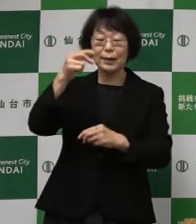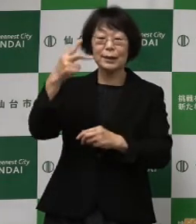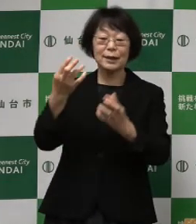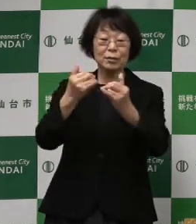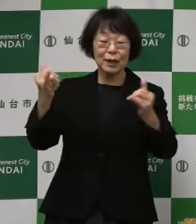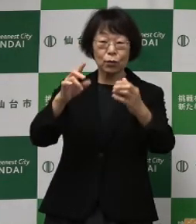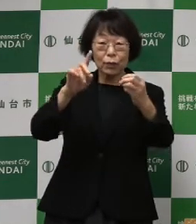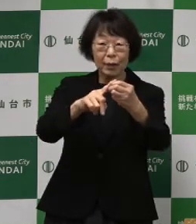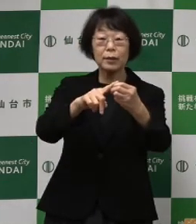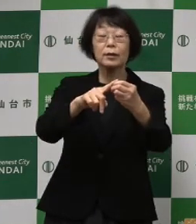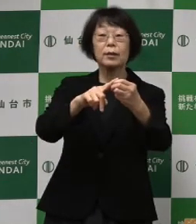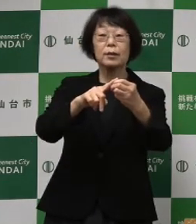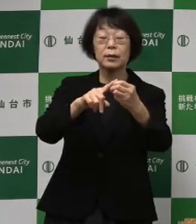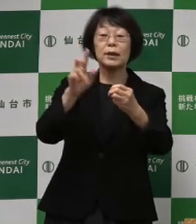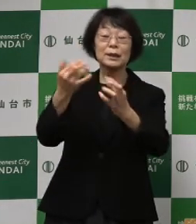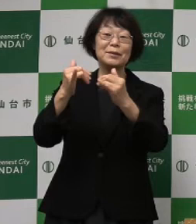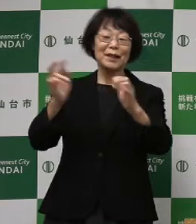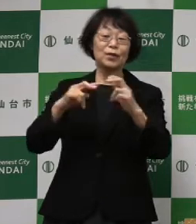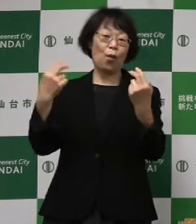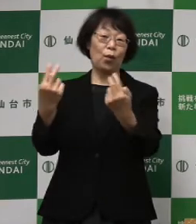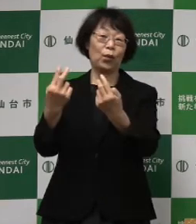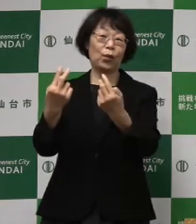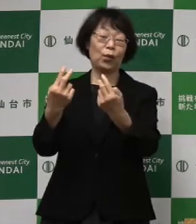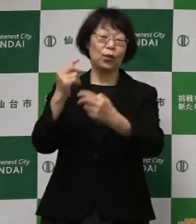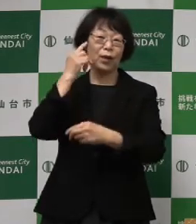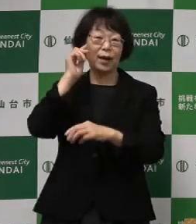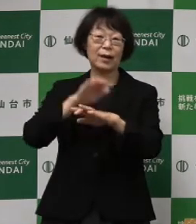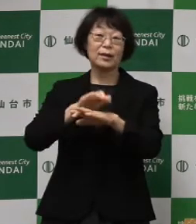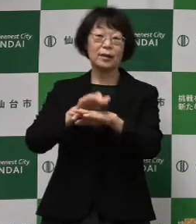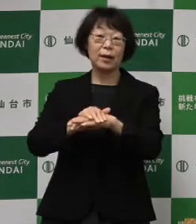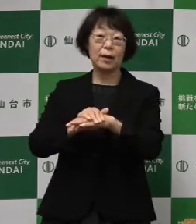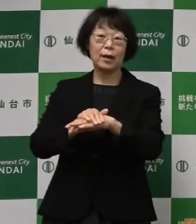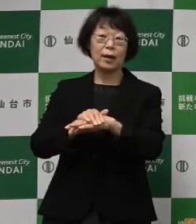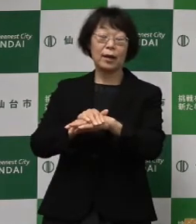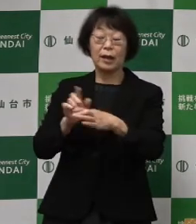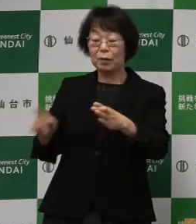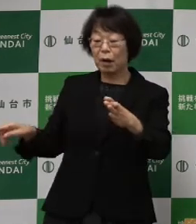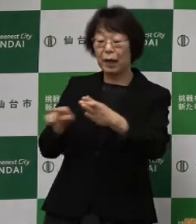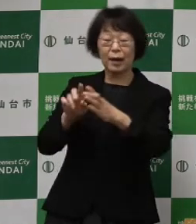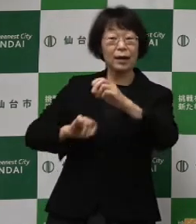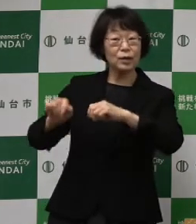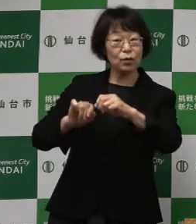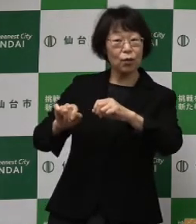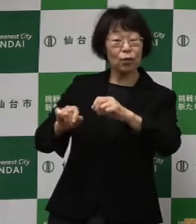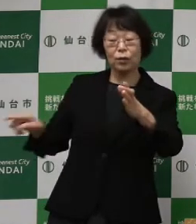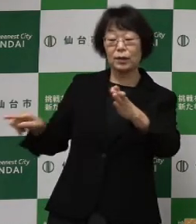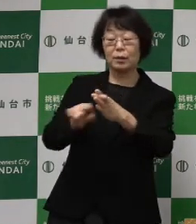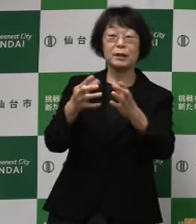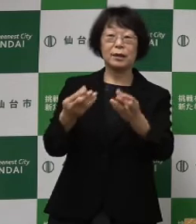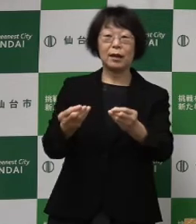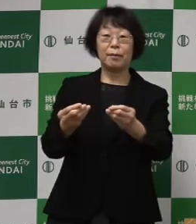のためにということで、市民党というふうにしてこの間活動といいましょうか、やってまいりました